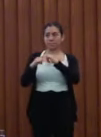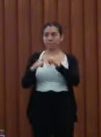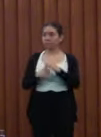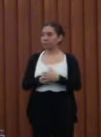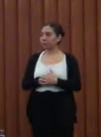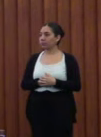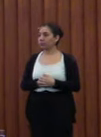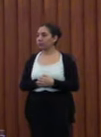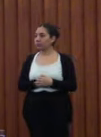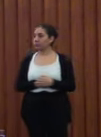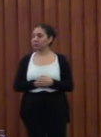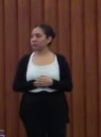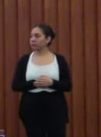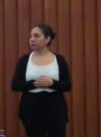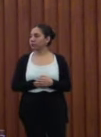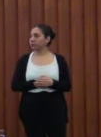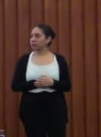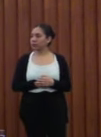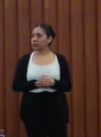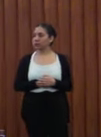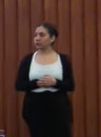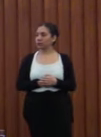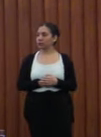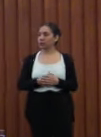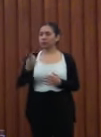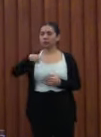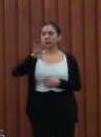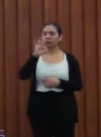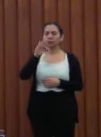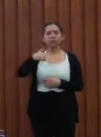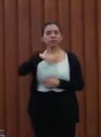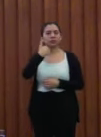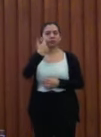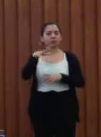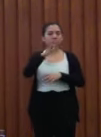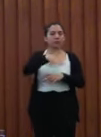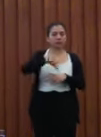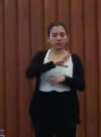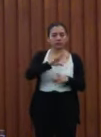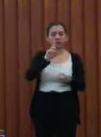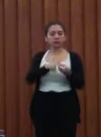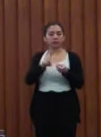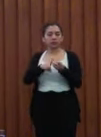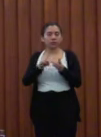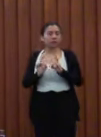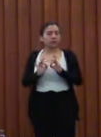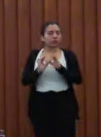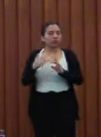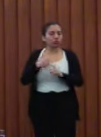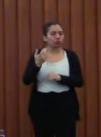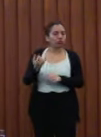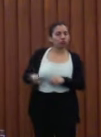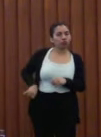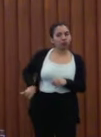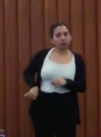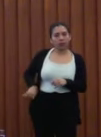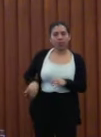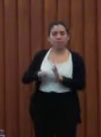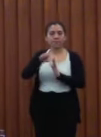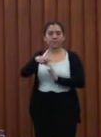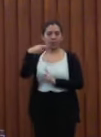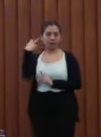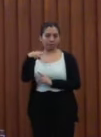más. Usamos estos filtros por si queremos buscar algún caso en específico. Entonces podemos buscar los casos que sean de alguna entidad, por ejemplo